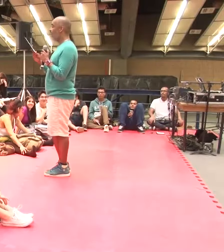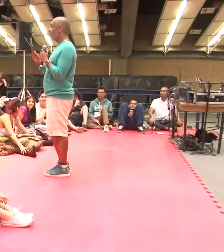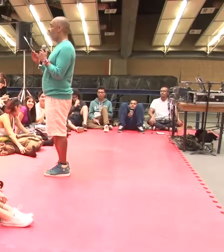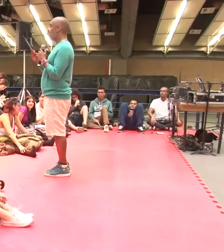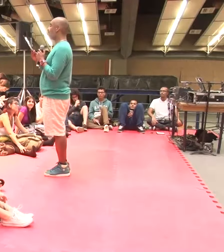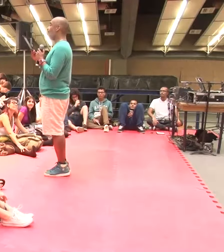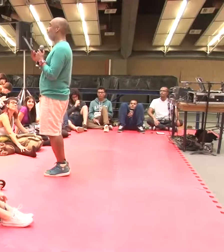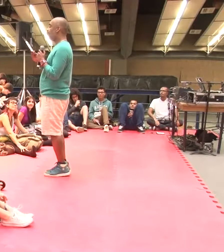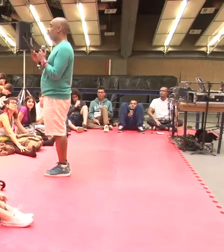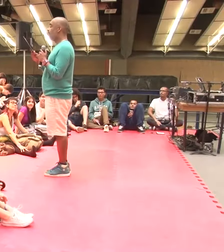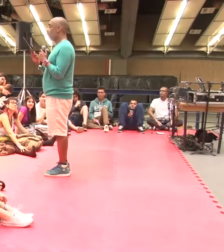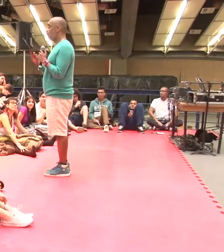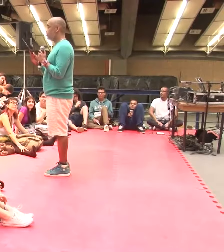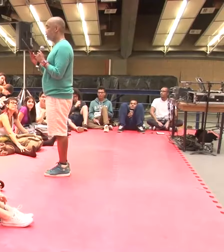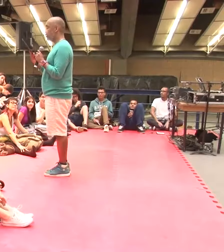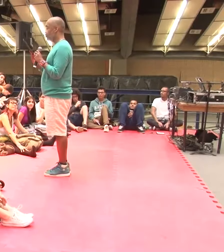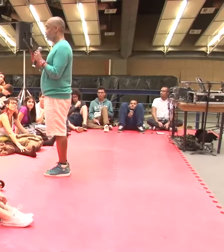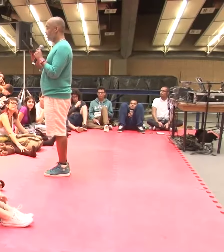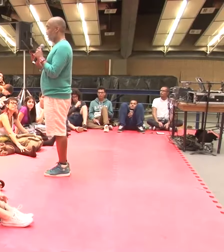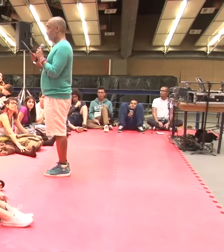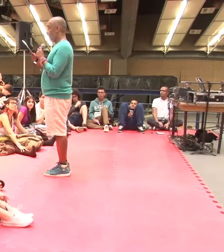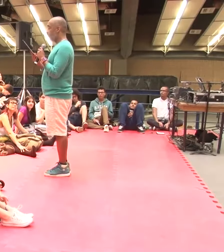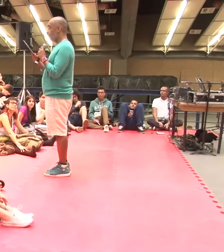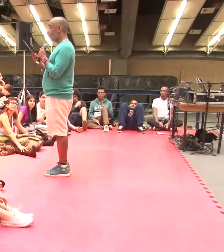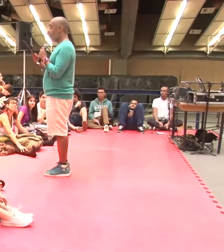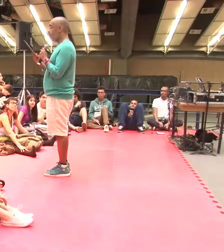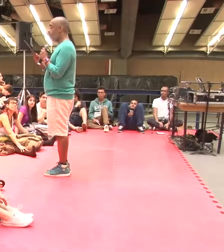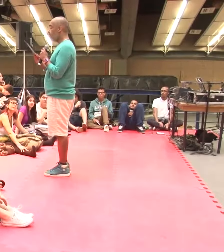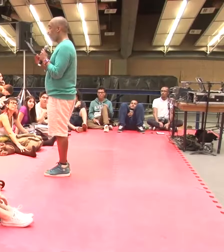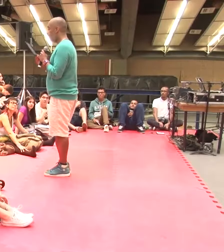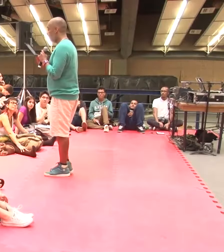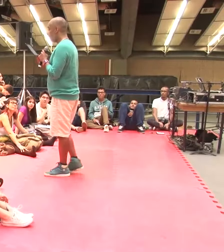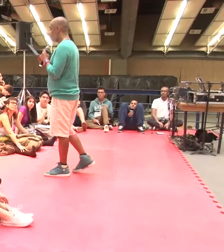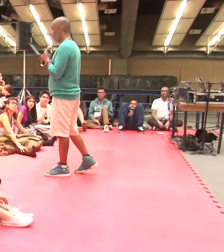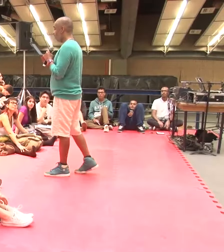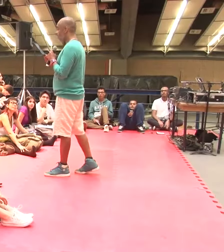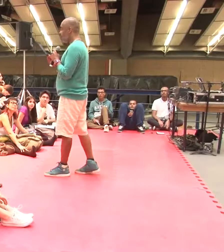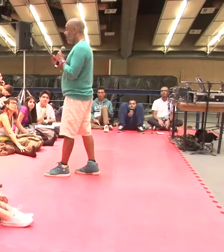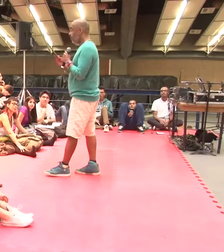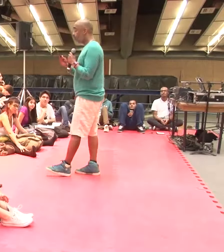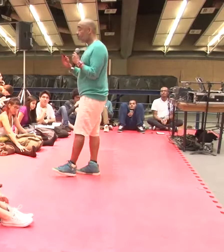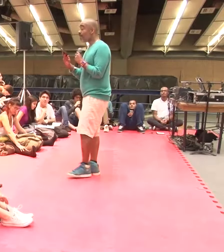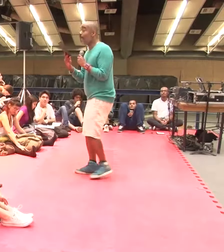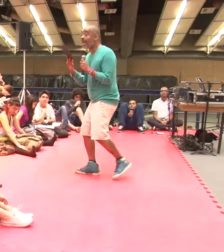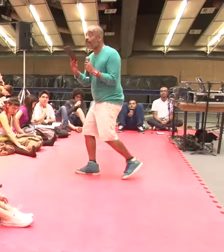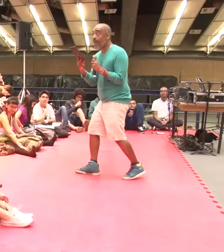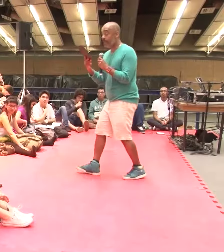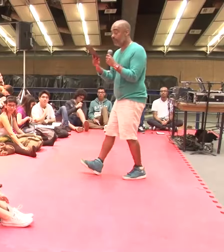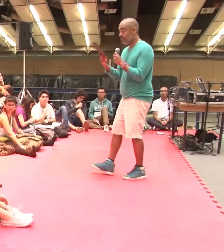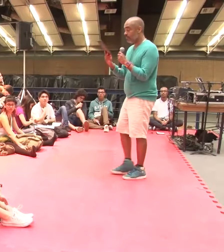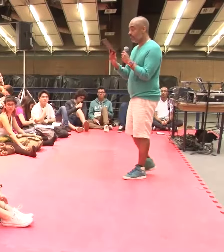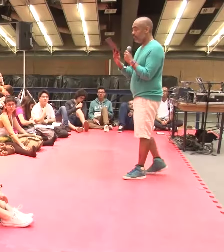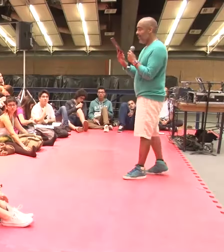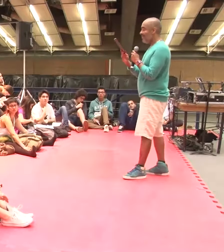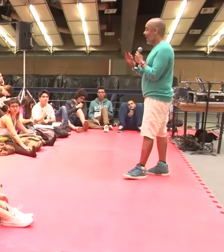chapa, de chapa sobre os seios. Mas pouco a pouco, seus olhos, posto que bem